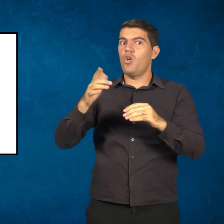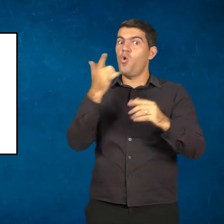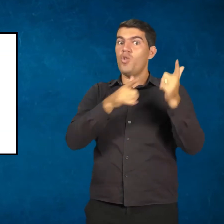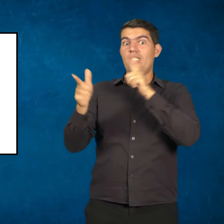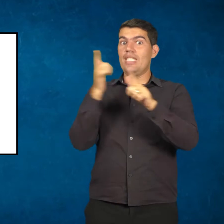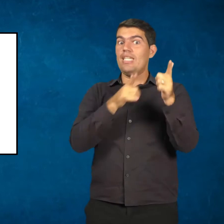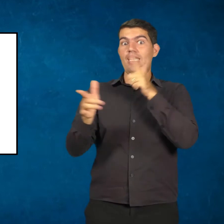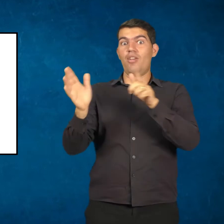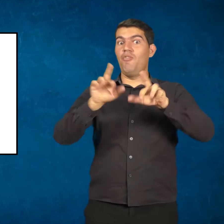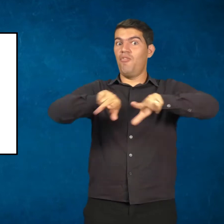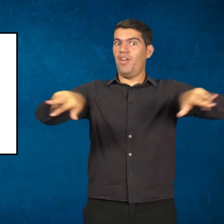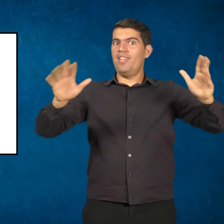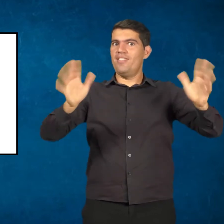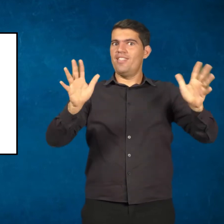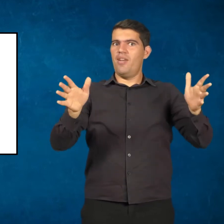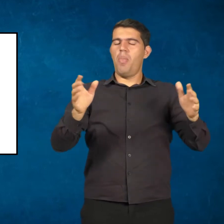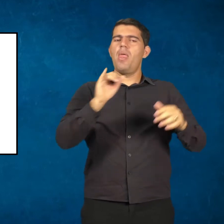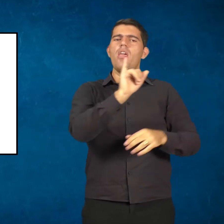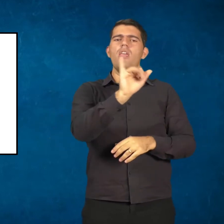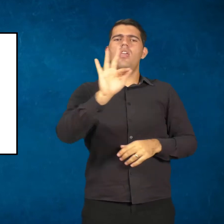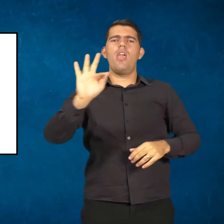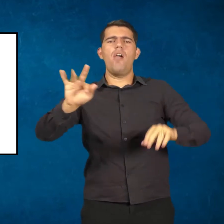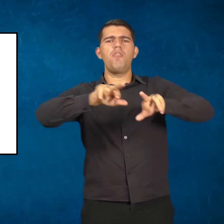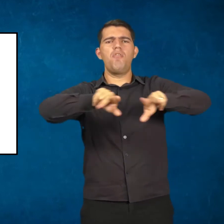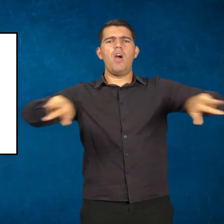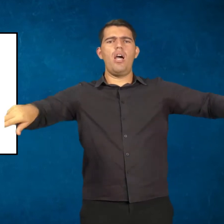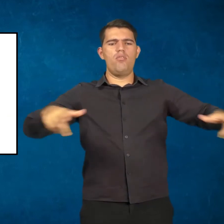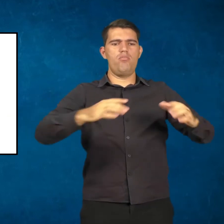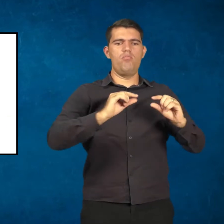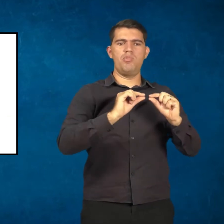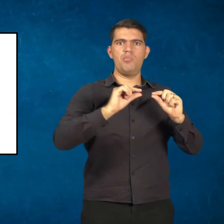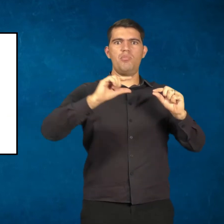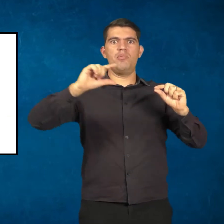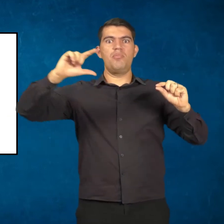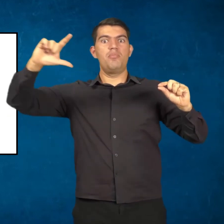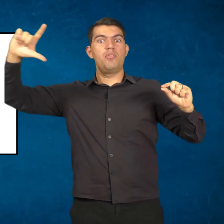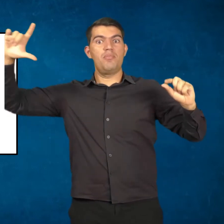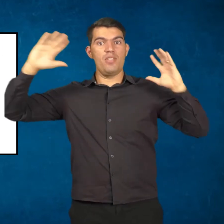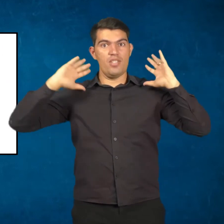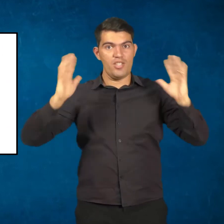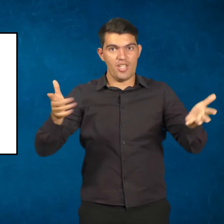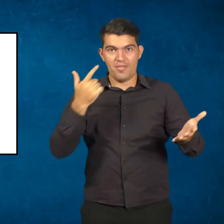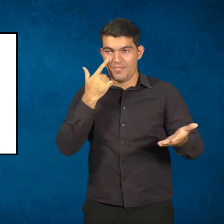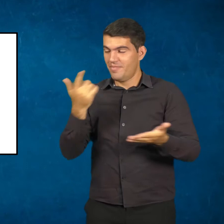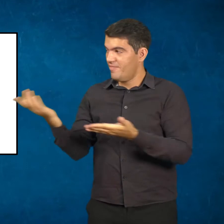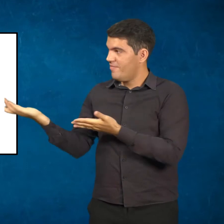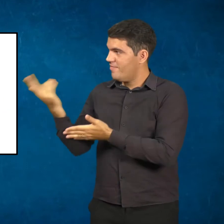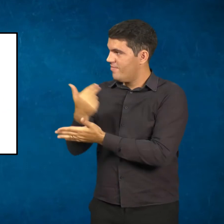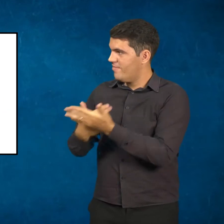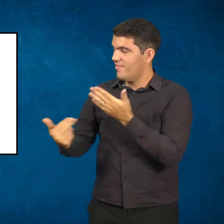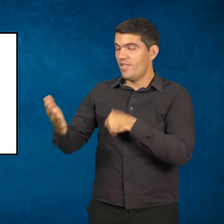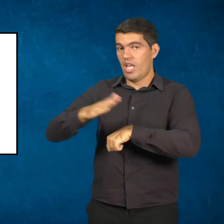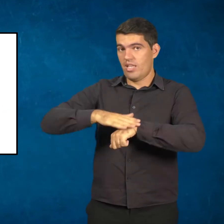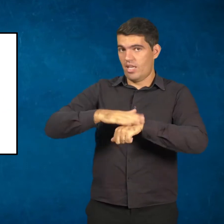O crescimento dos IFs pode ser observado nos gráficos, né, ao longo do período aí histórico.